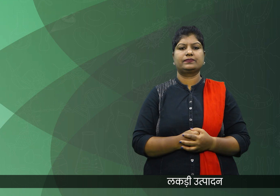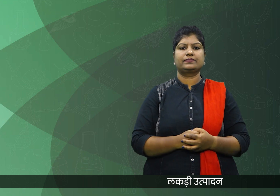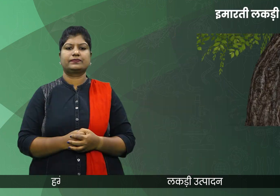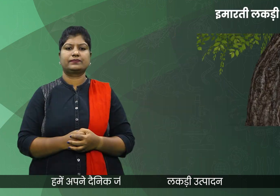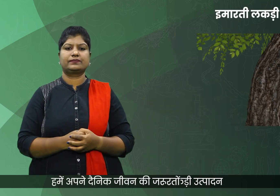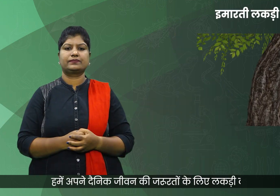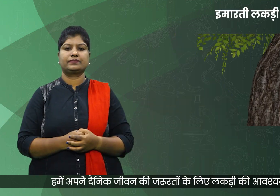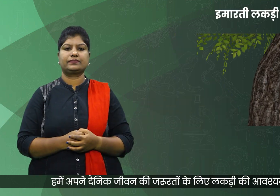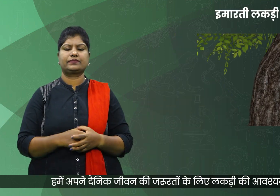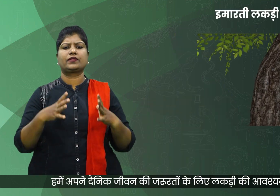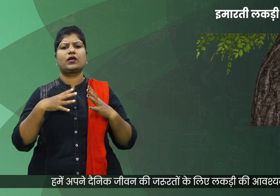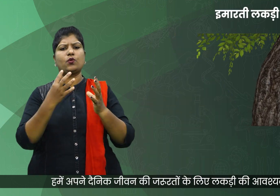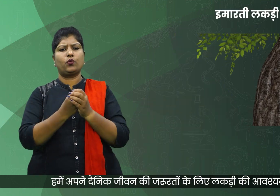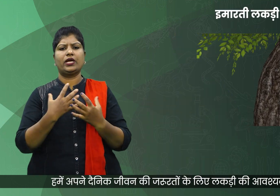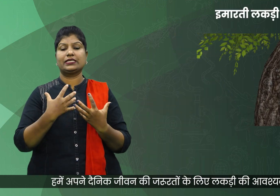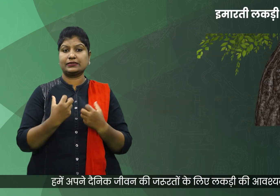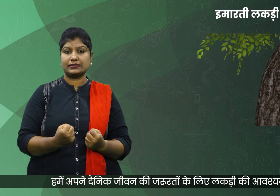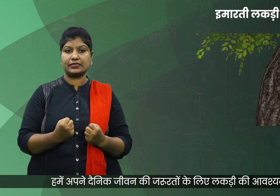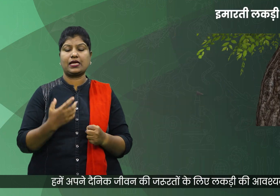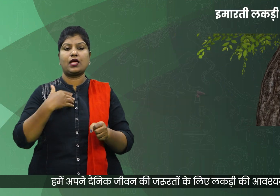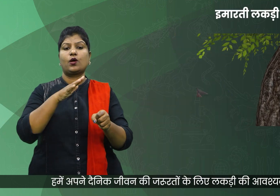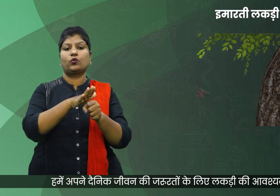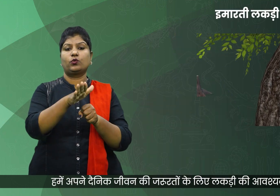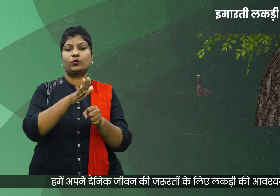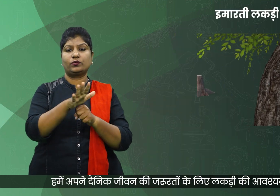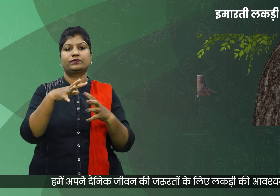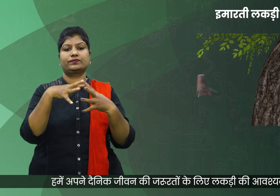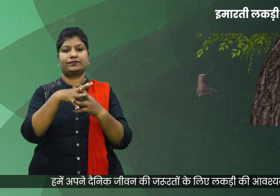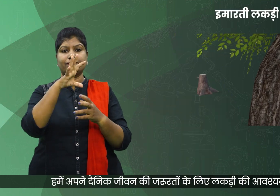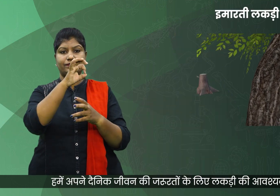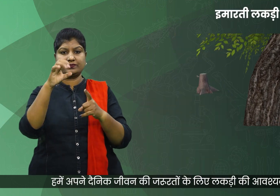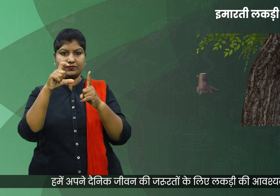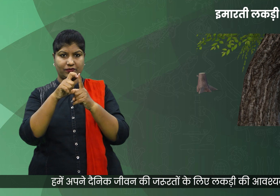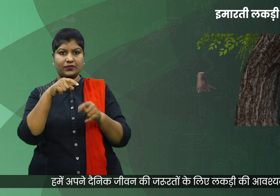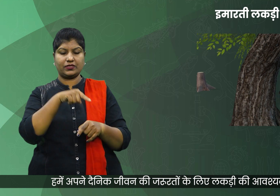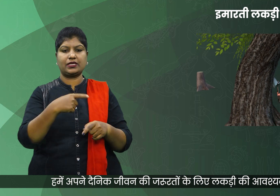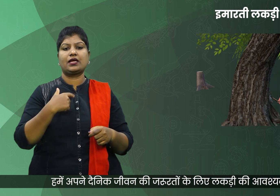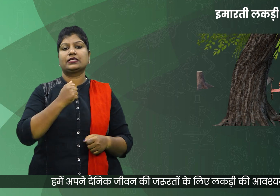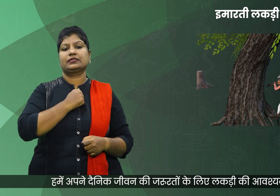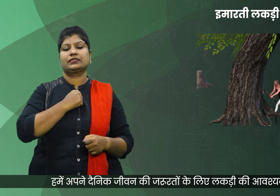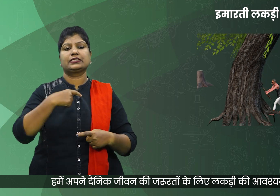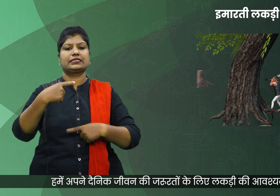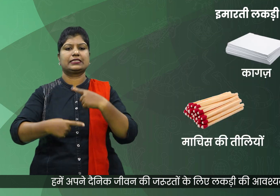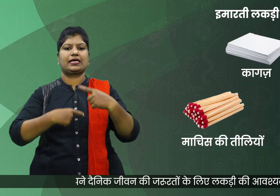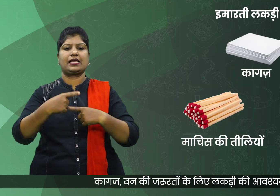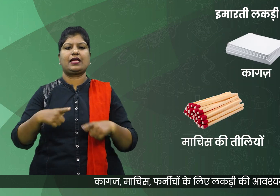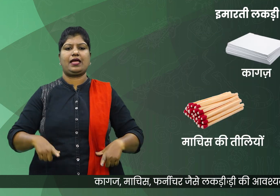हमें अपने दैनिक जीवन की जरुरतों के लिए लकडी की आवशक्ता होती है। कागत्स,